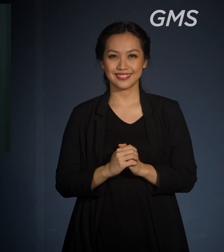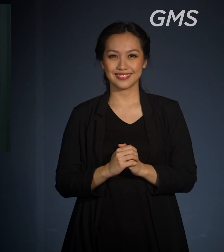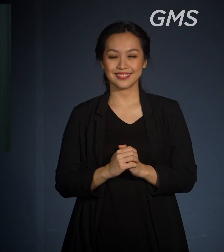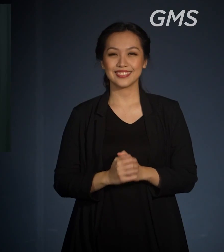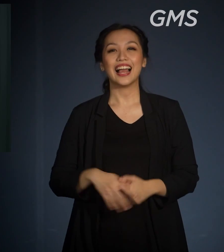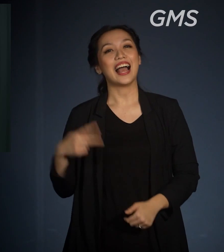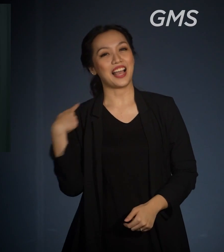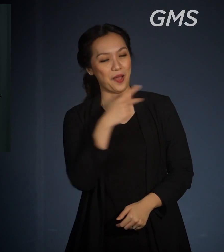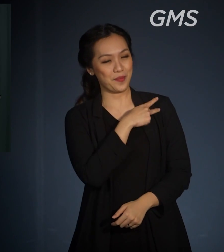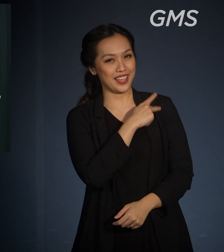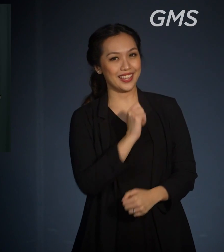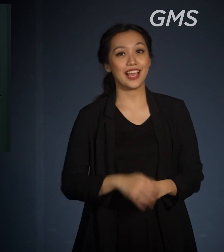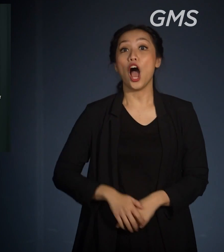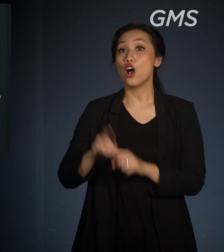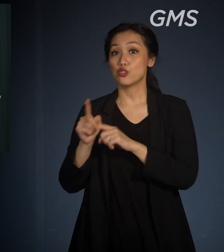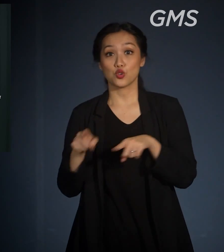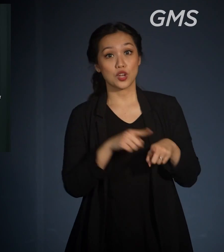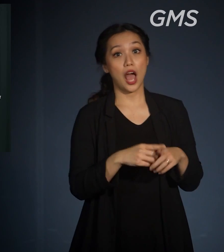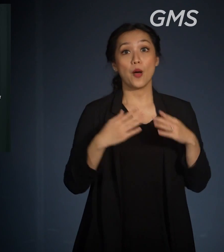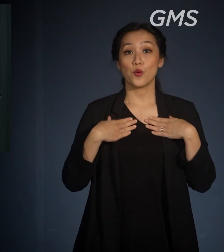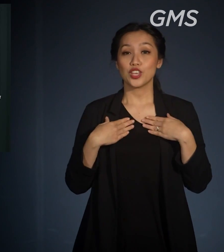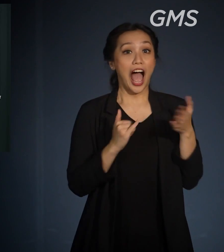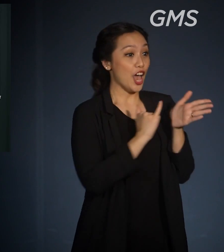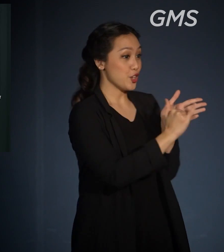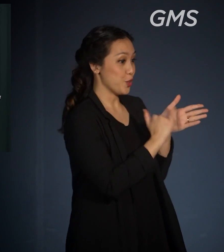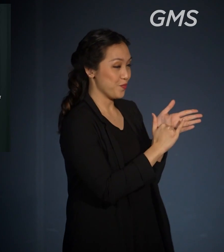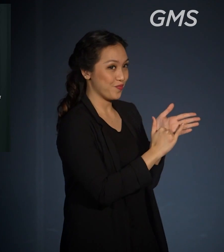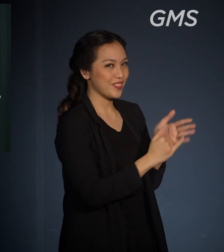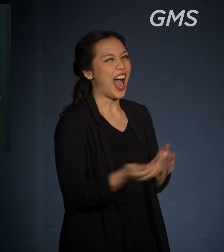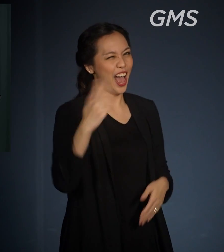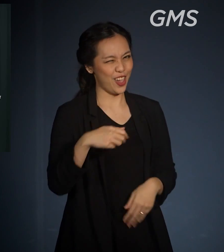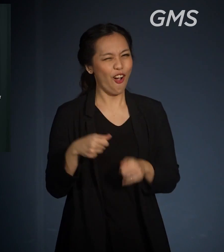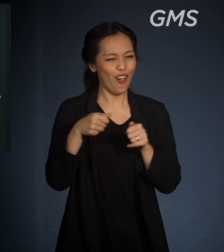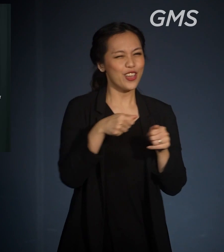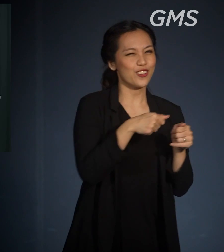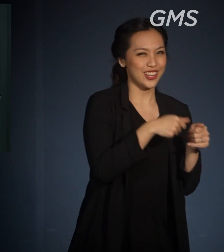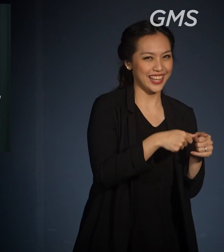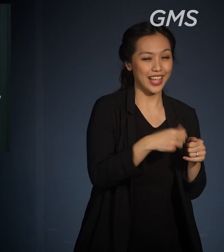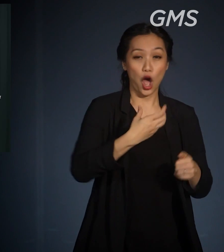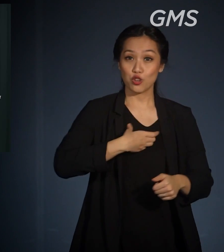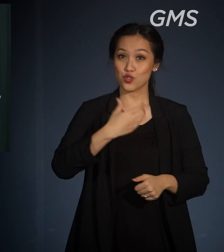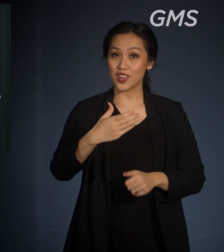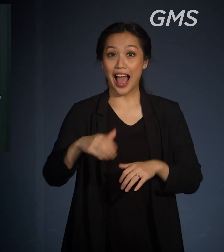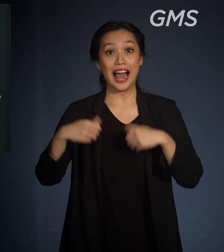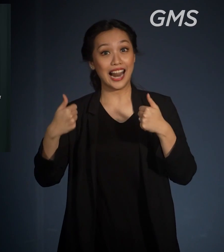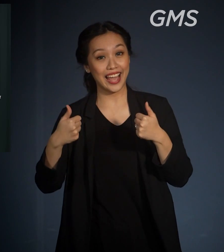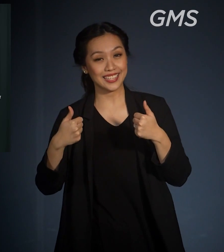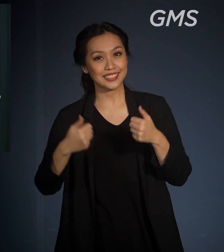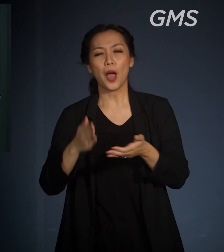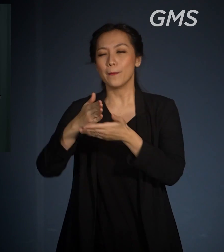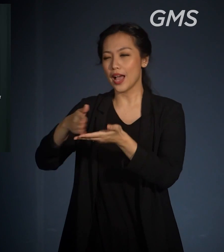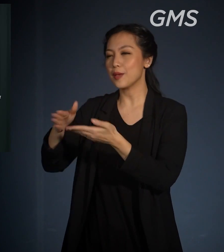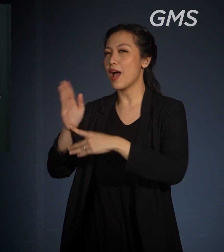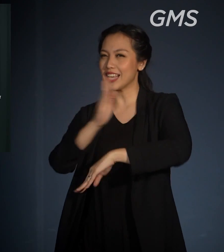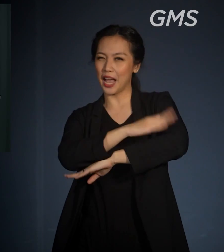dari Gereja Mawar Sharon, kami juga mempunyai program di YouTube. Pastikan Anda mengikuti YouTube GMS Church. Anda bisa like, Anda bisa subscribe,